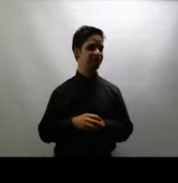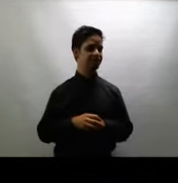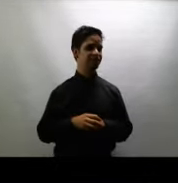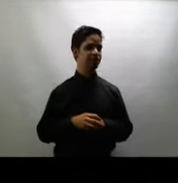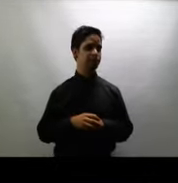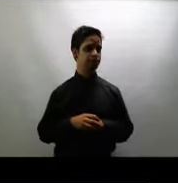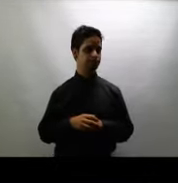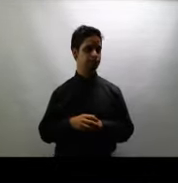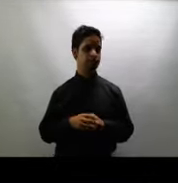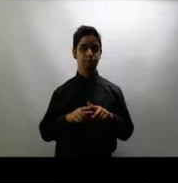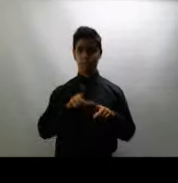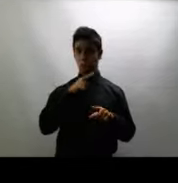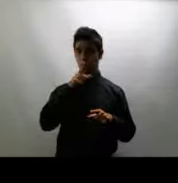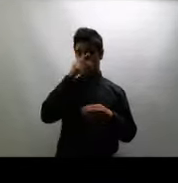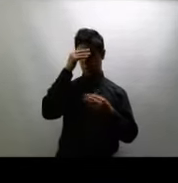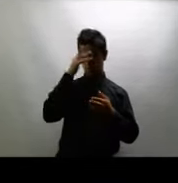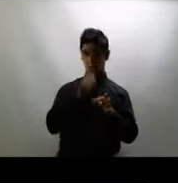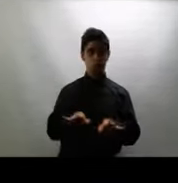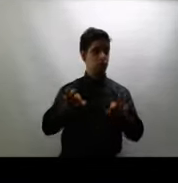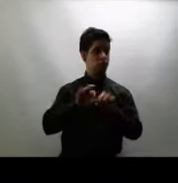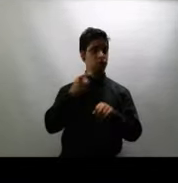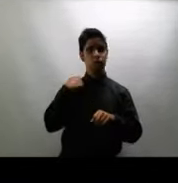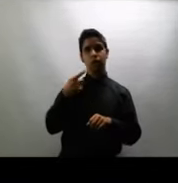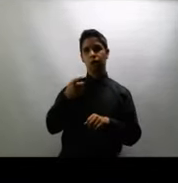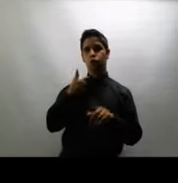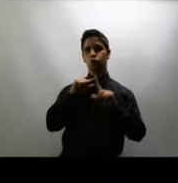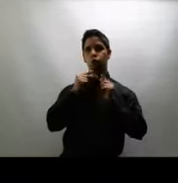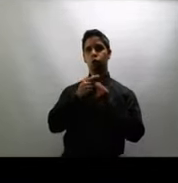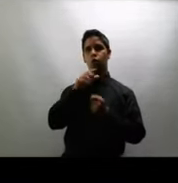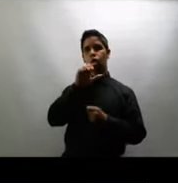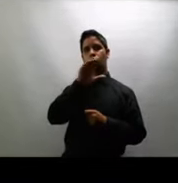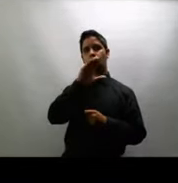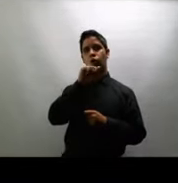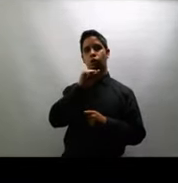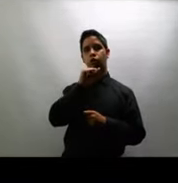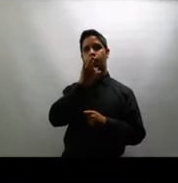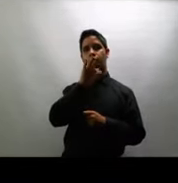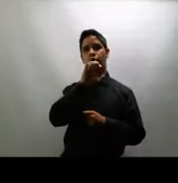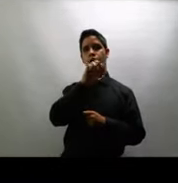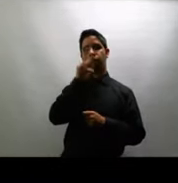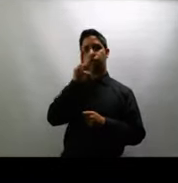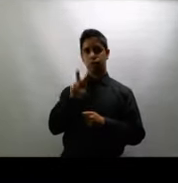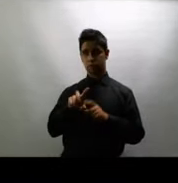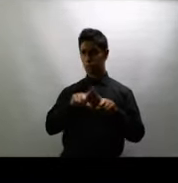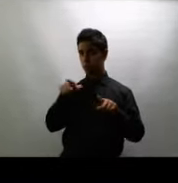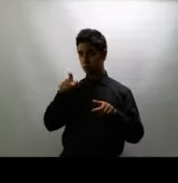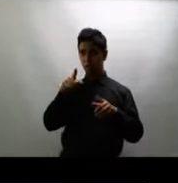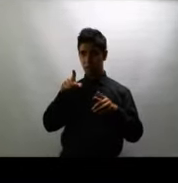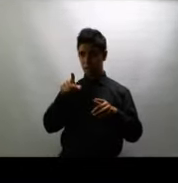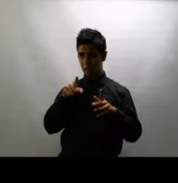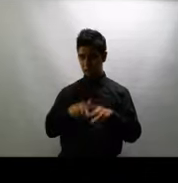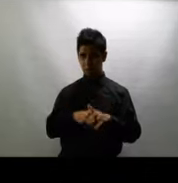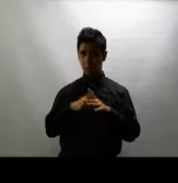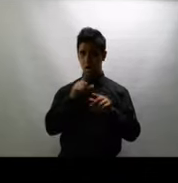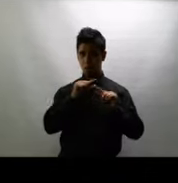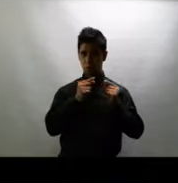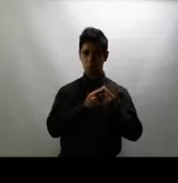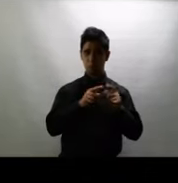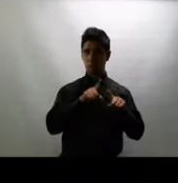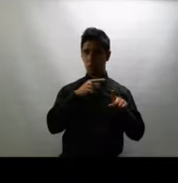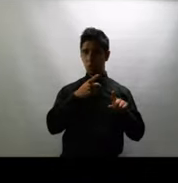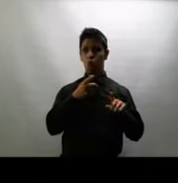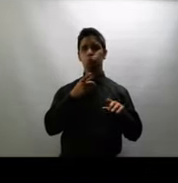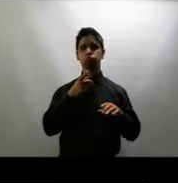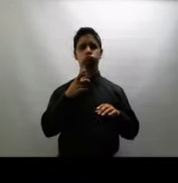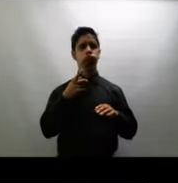Un detalle, sí. Un detalle importante, uh-huh, de cafés, ¿verdad? Que lo quiero hablar un momentito, es que empezaron el grupo, ¿verdad? Pero de